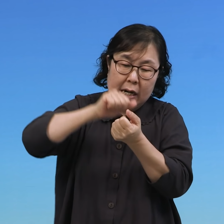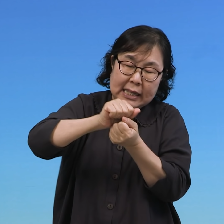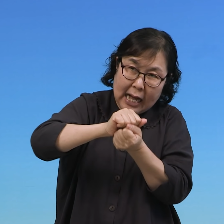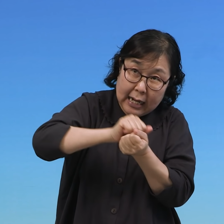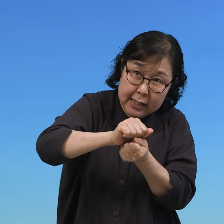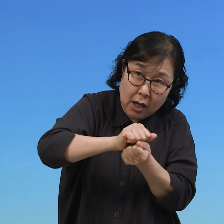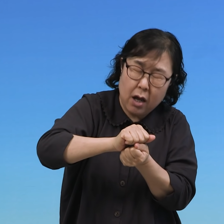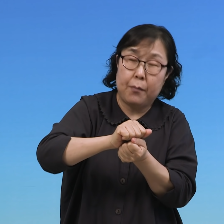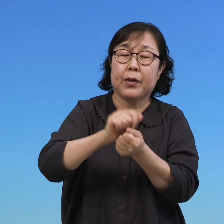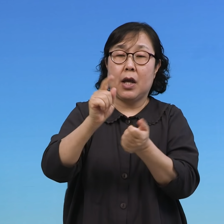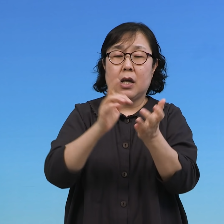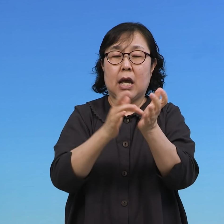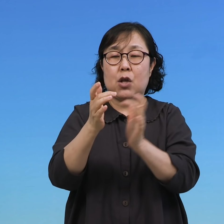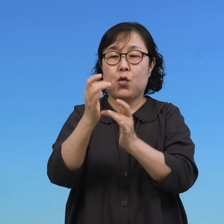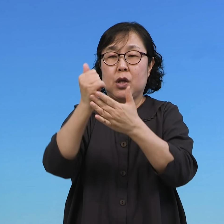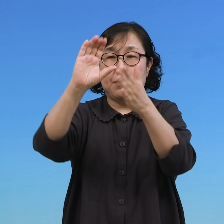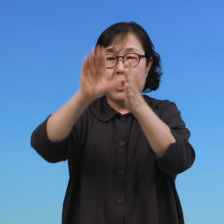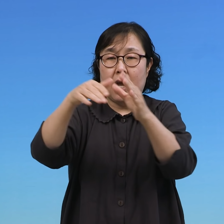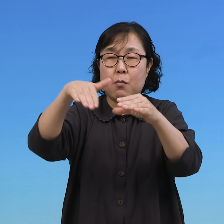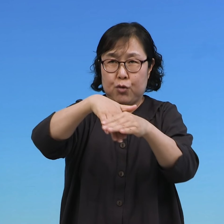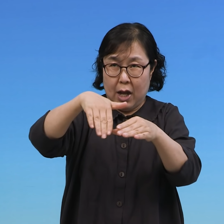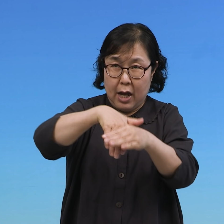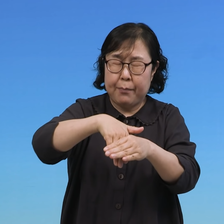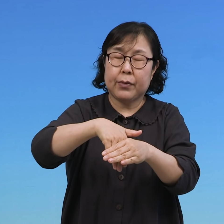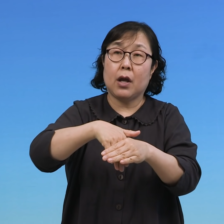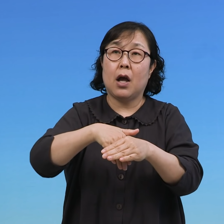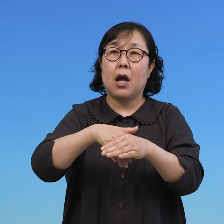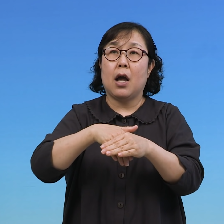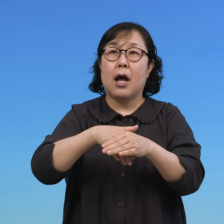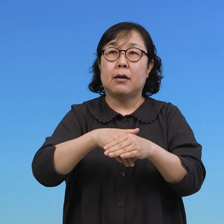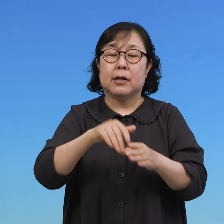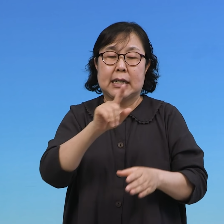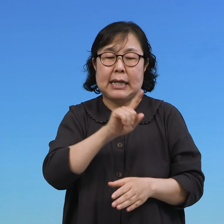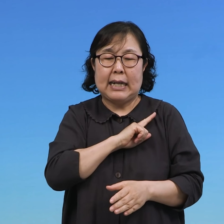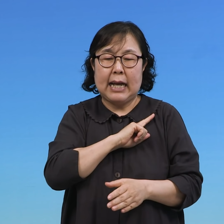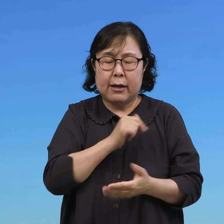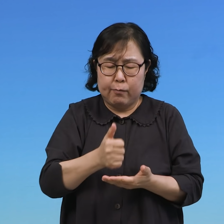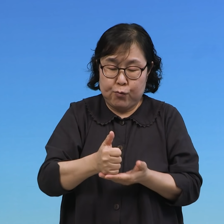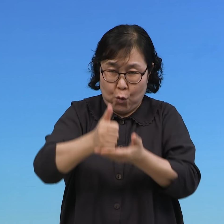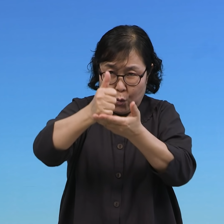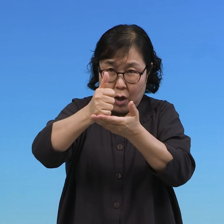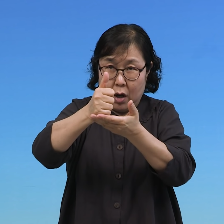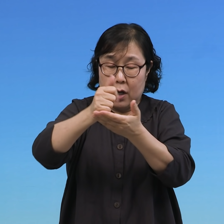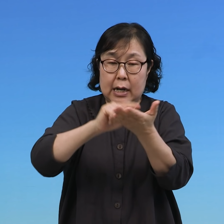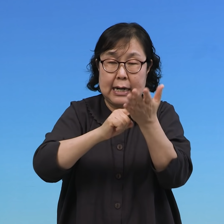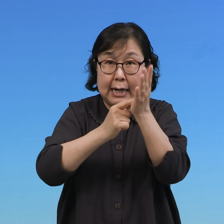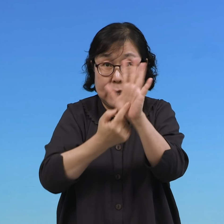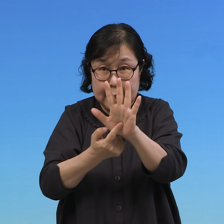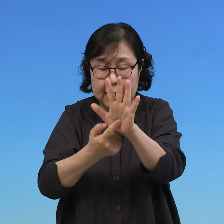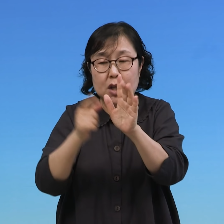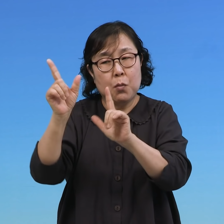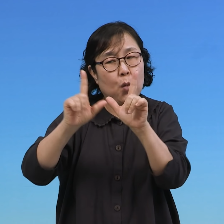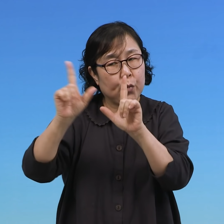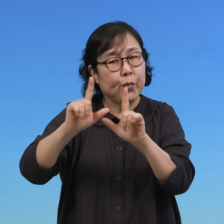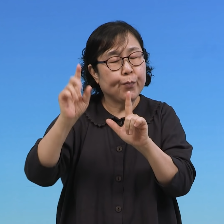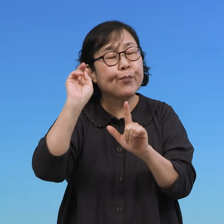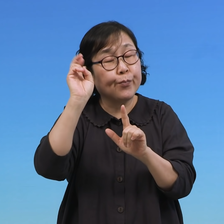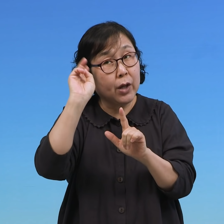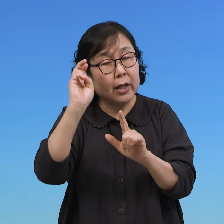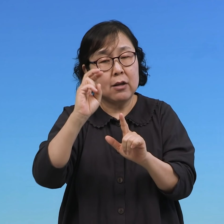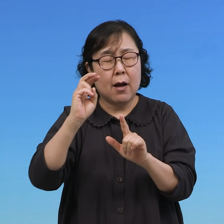해도 그 당시 예수님 당시의 그 문화가 아마 가장 존경을 표하는 것이 이런 것